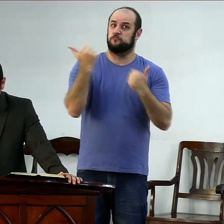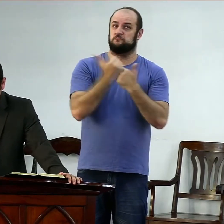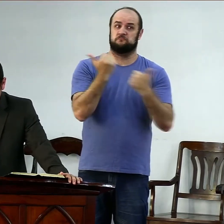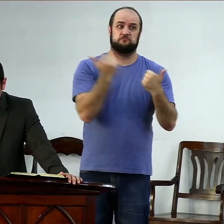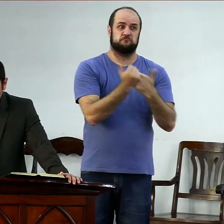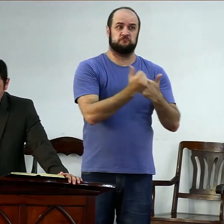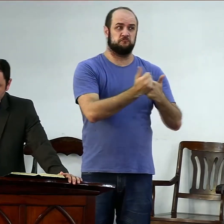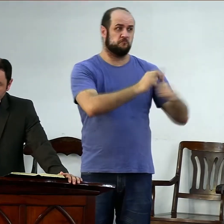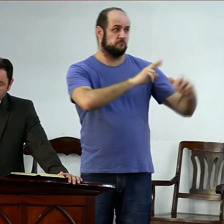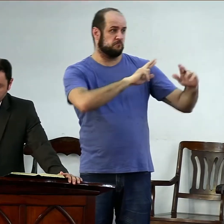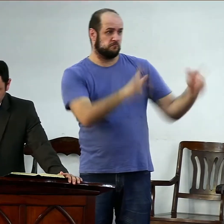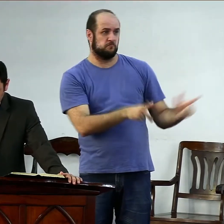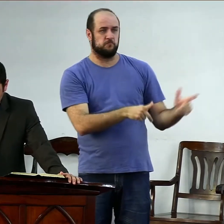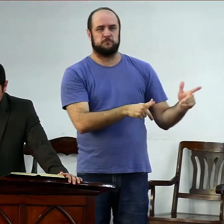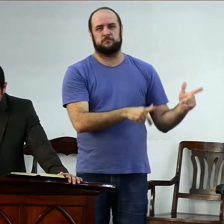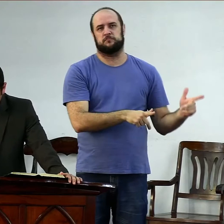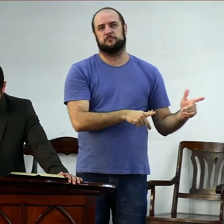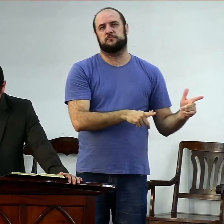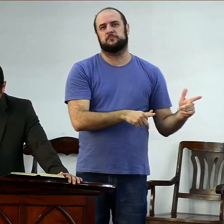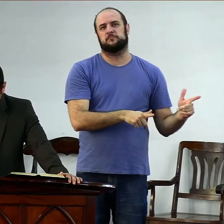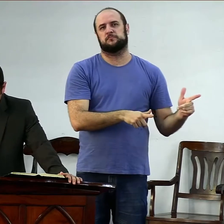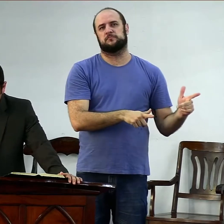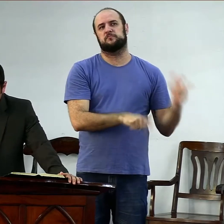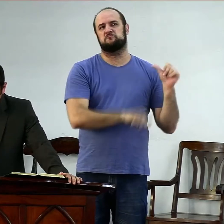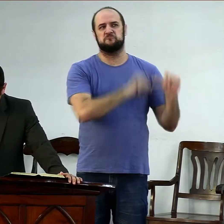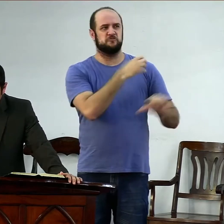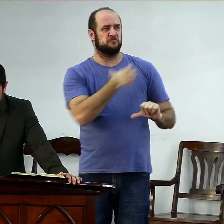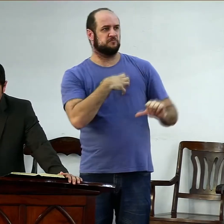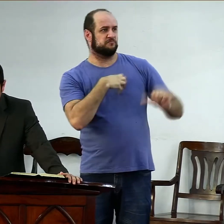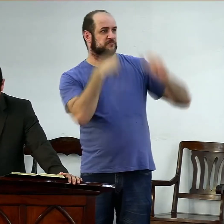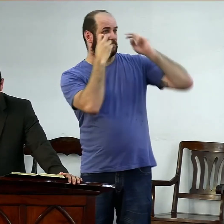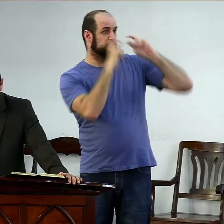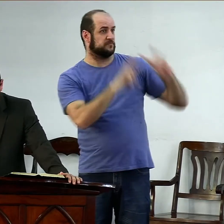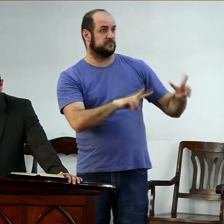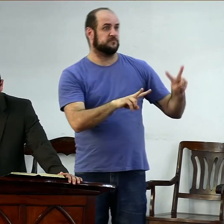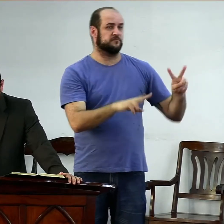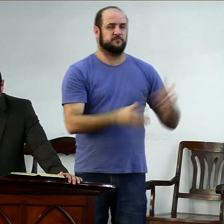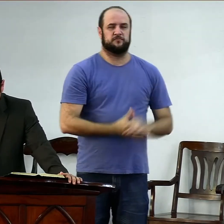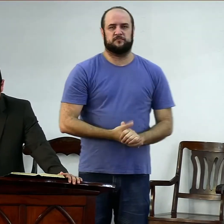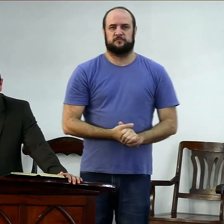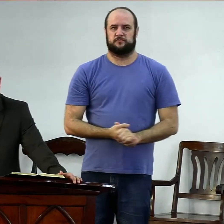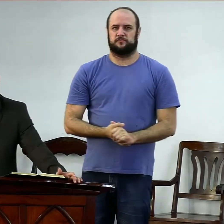substituindo-os com as virtudes que Deus exige dos seus discípulos.